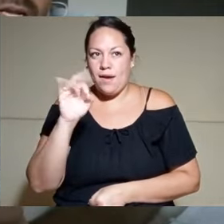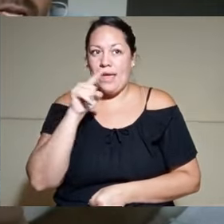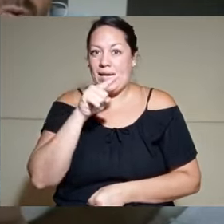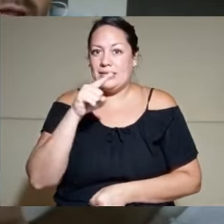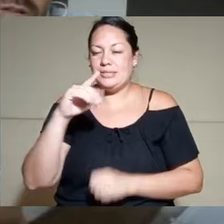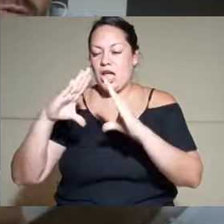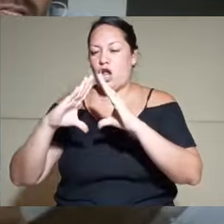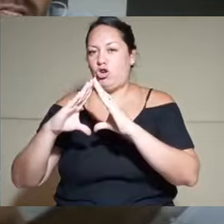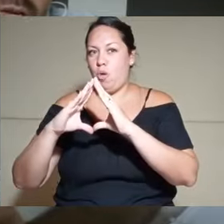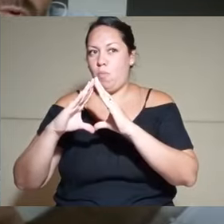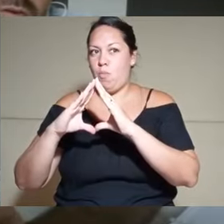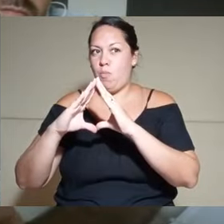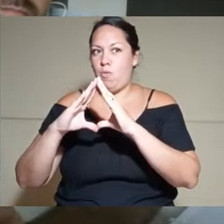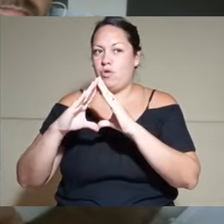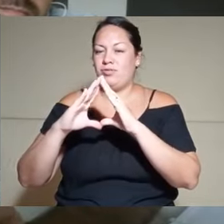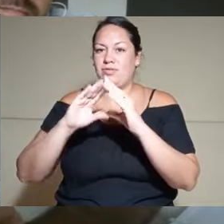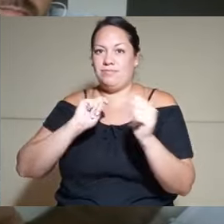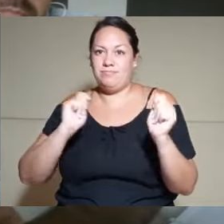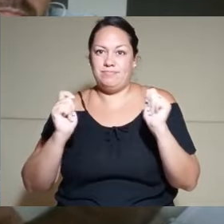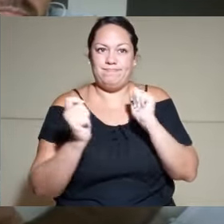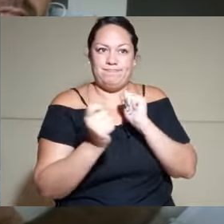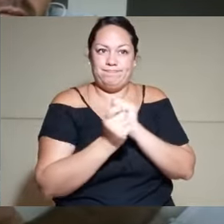Este hueco es el cuarto ventrículo.